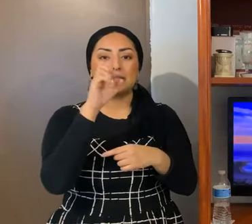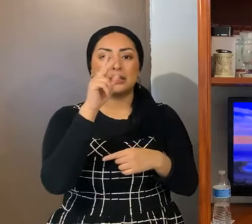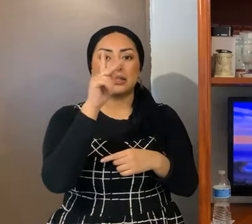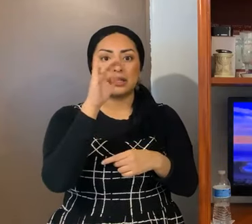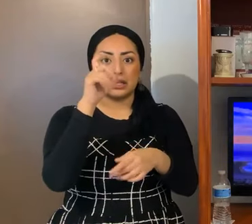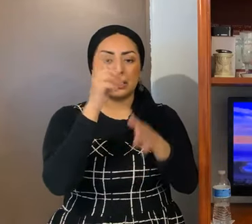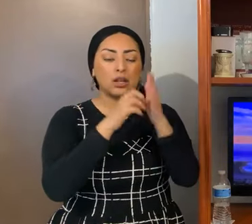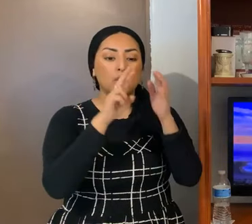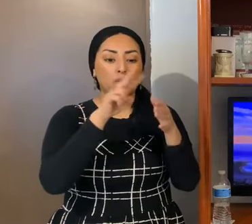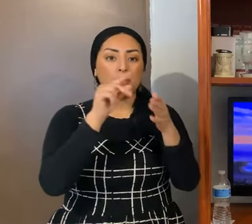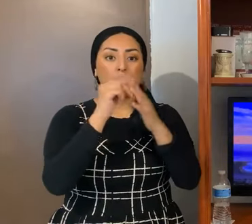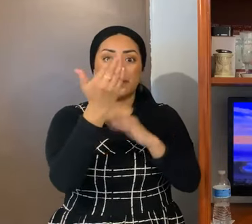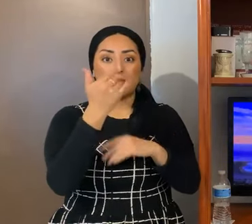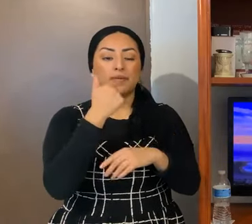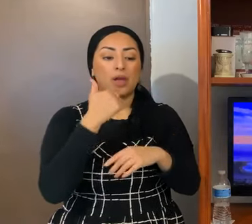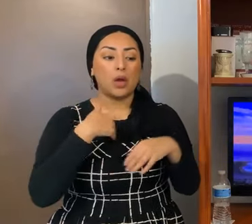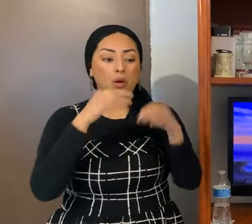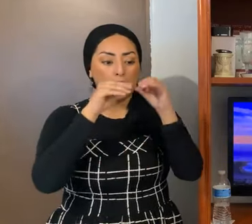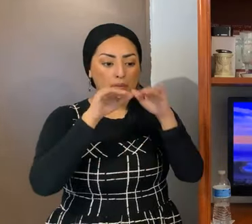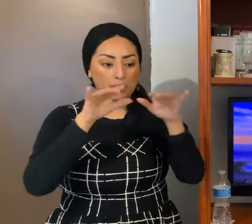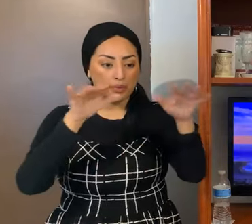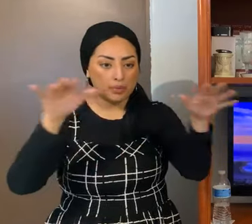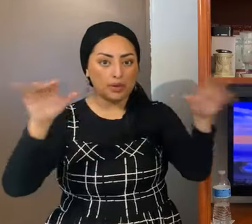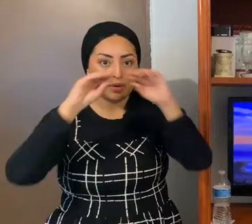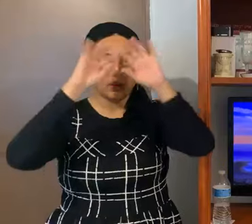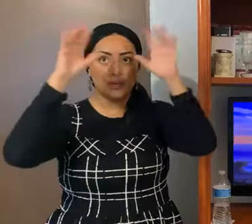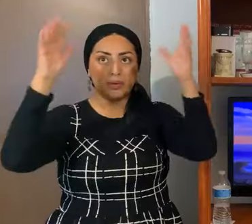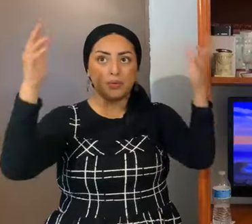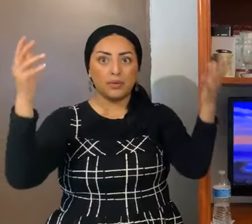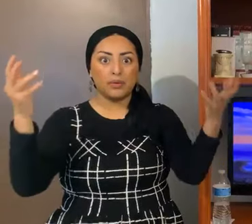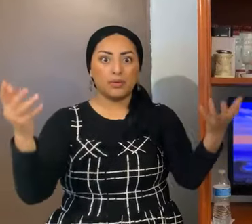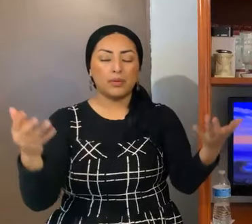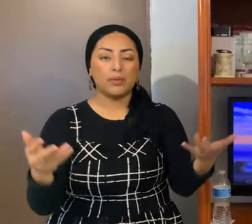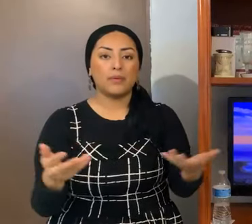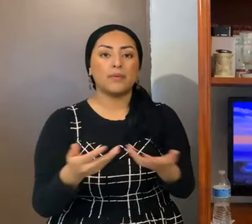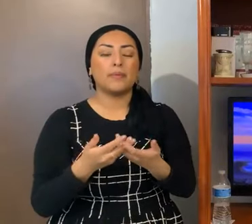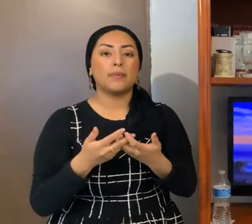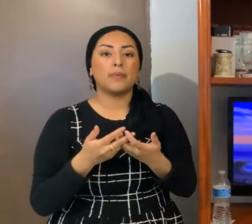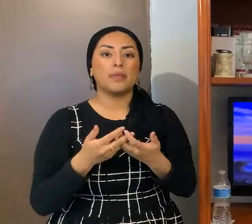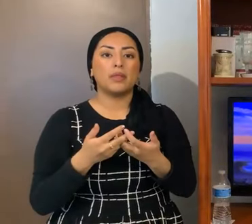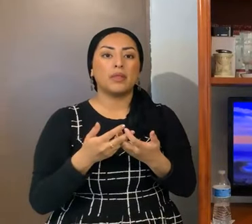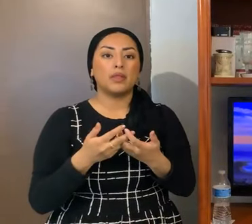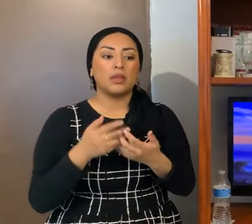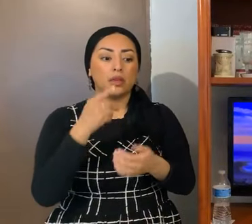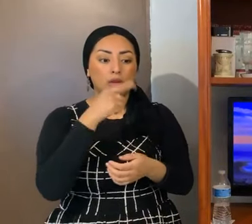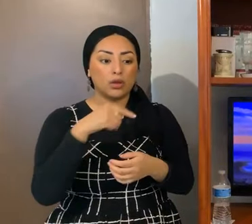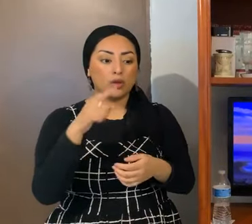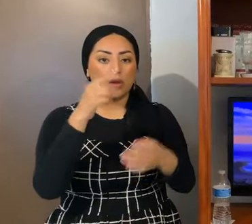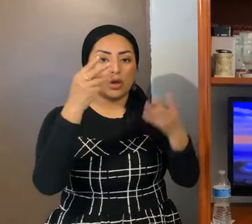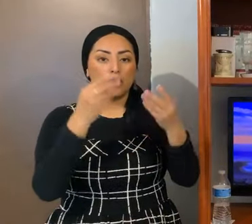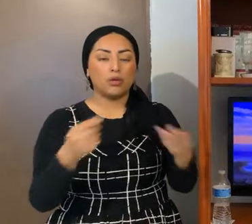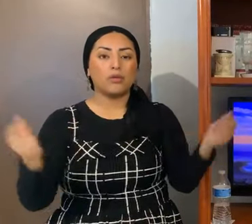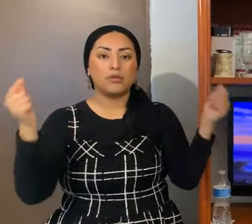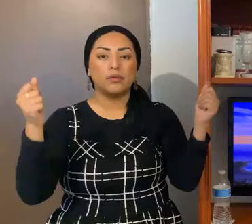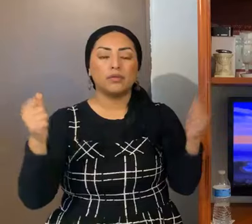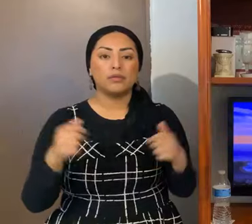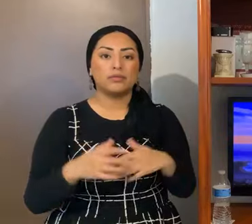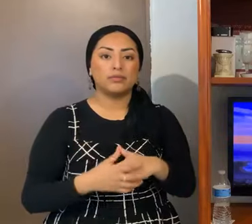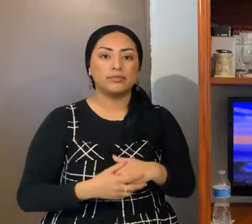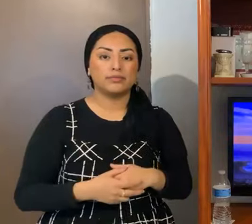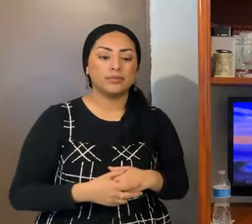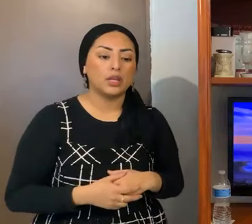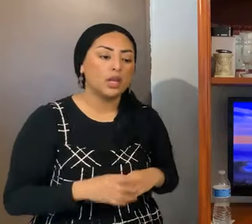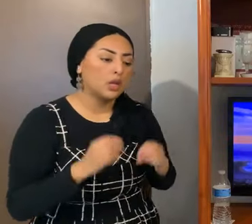verso 15. Te dispersaré por las naciones y te esparciré por las tierras, y haré fenecer de ti tu inmundicia. No